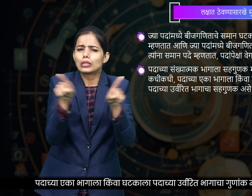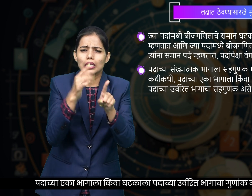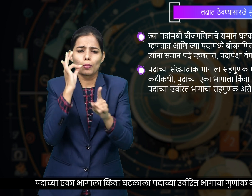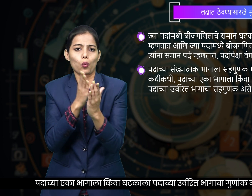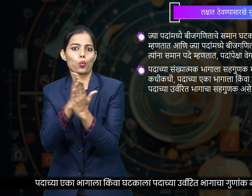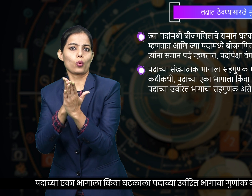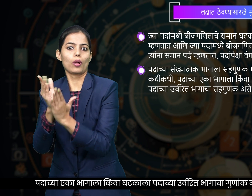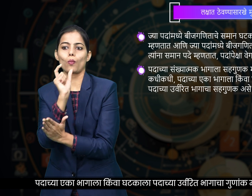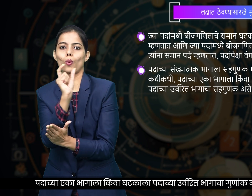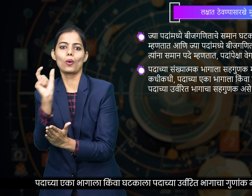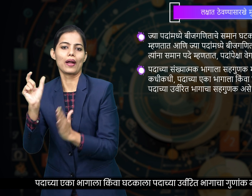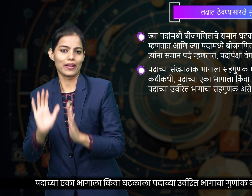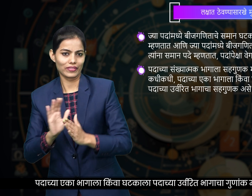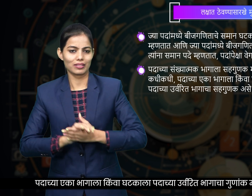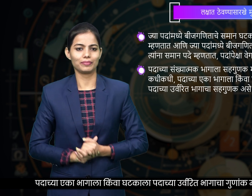गुणांक म्हटले जाऊ शकते.